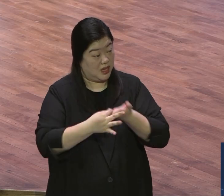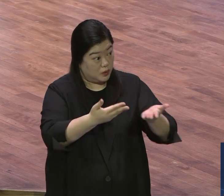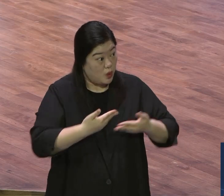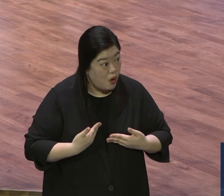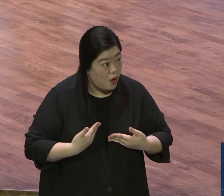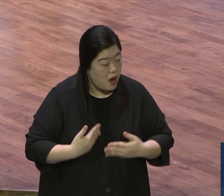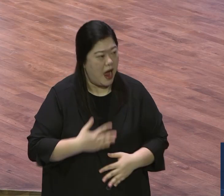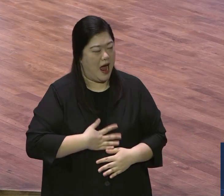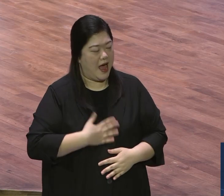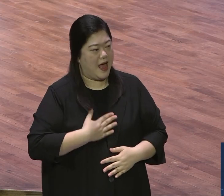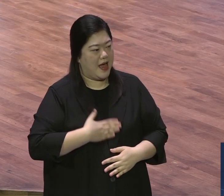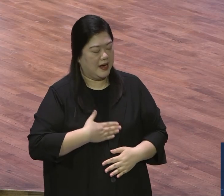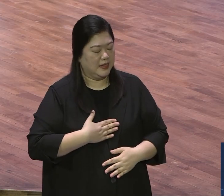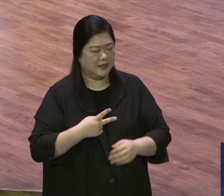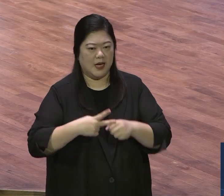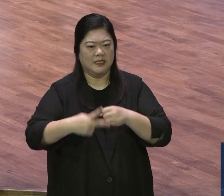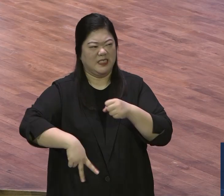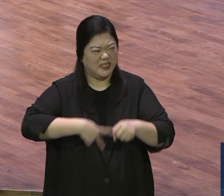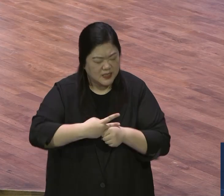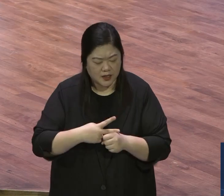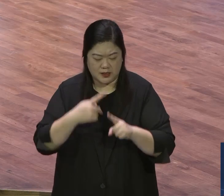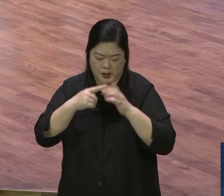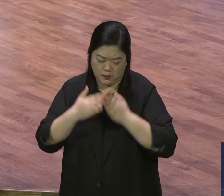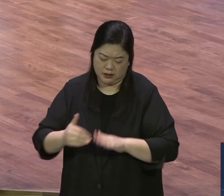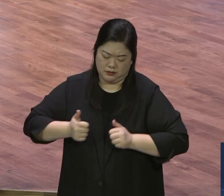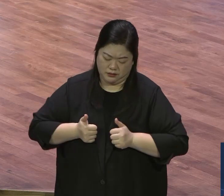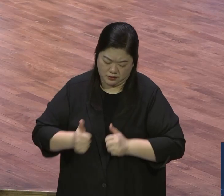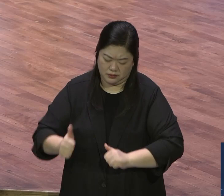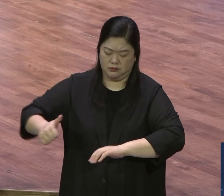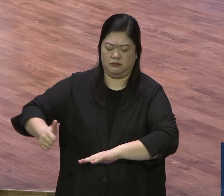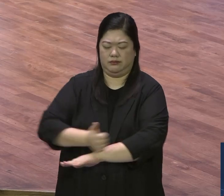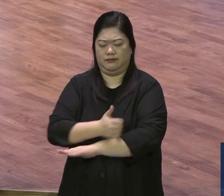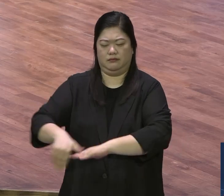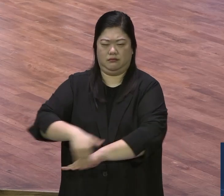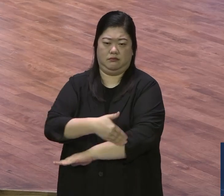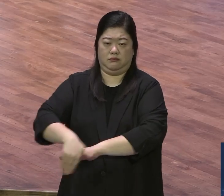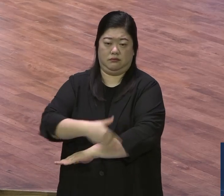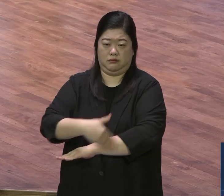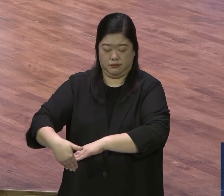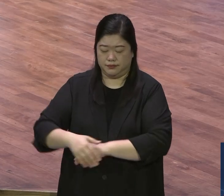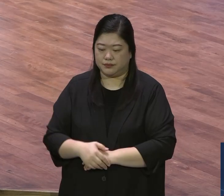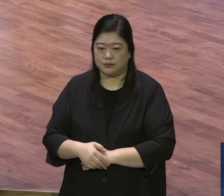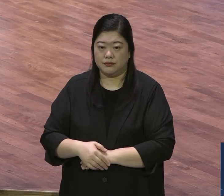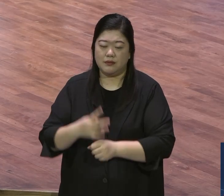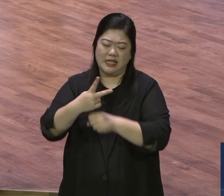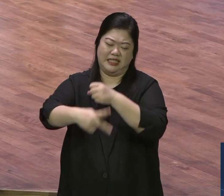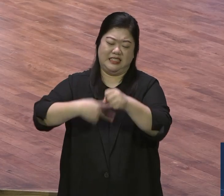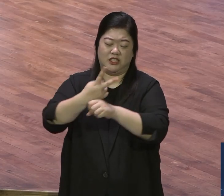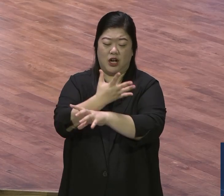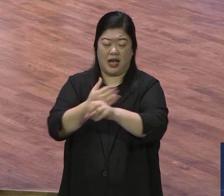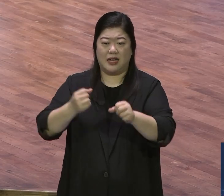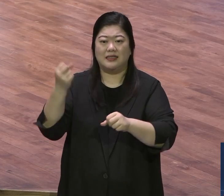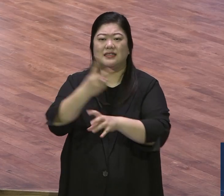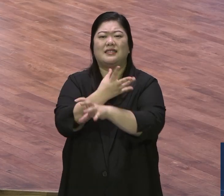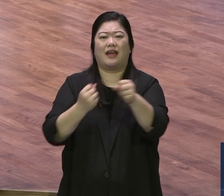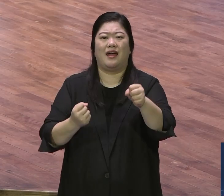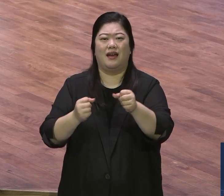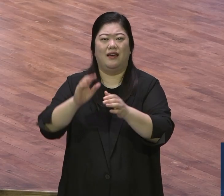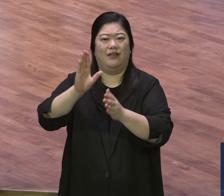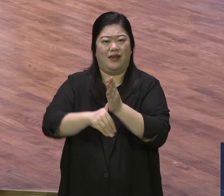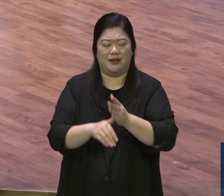2년 재계약을 해야 되잖아요 재계약을 하게 되는데 이번에는 전세값을 안 올리는 대신에 또 다른 조건을